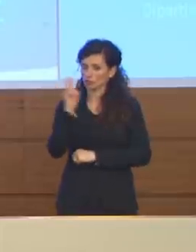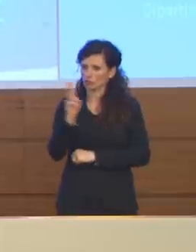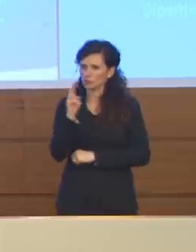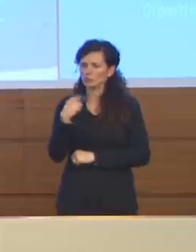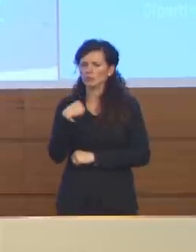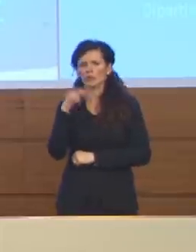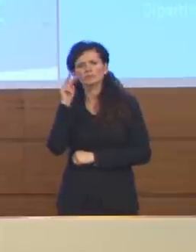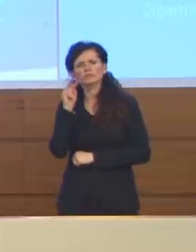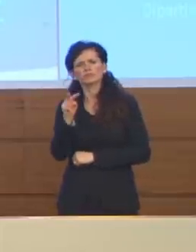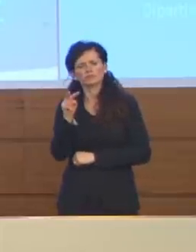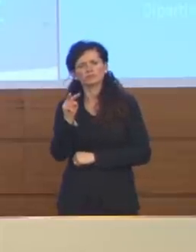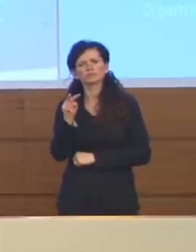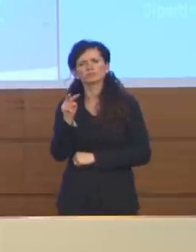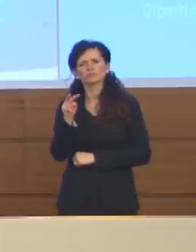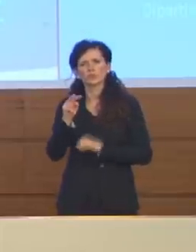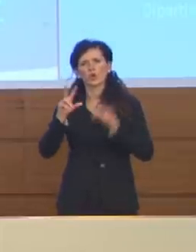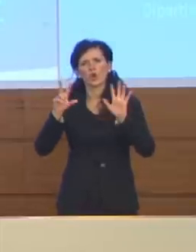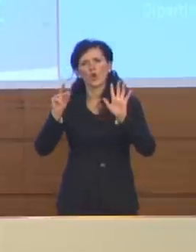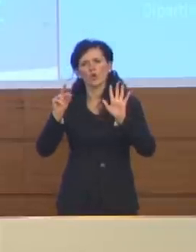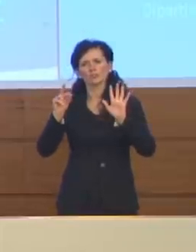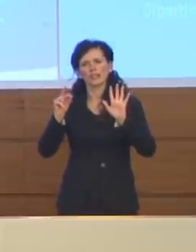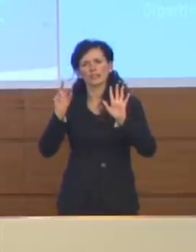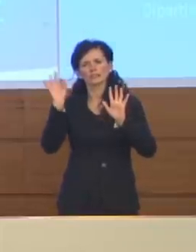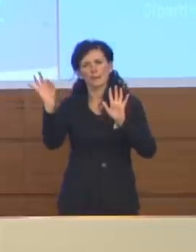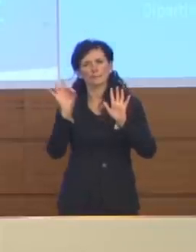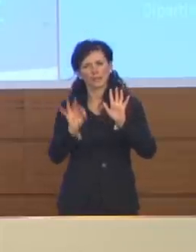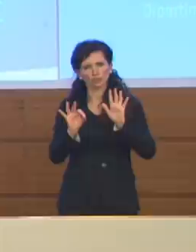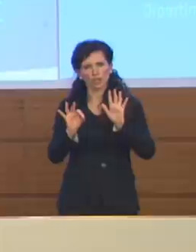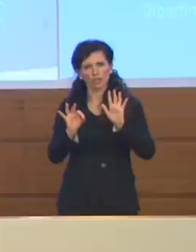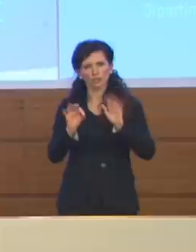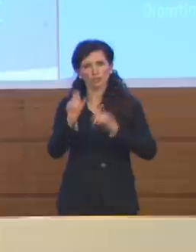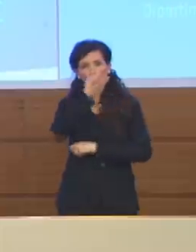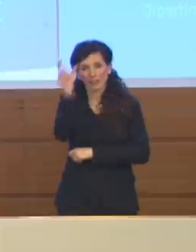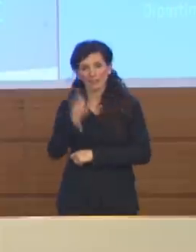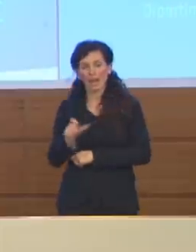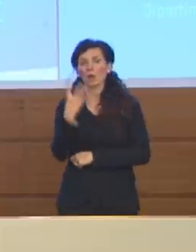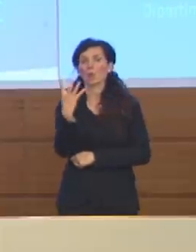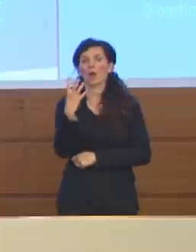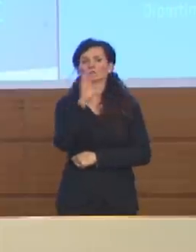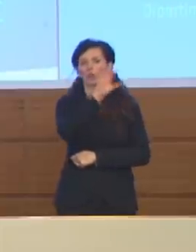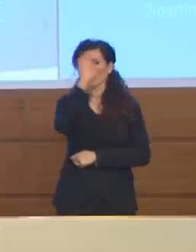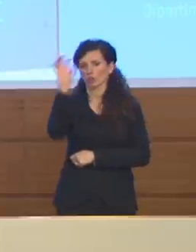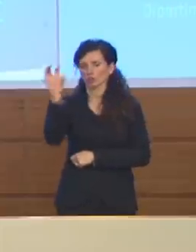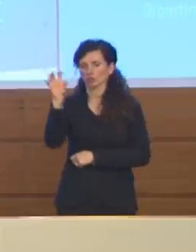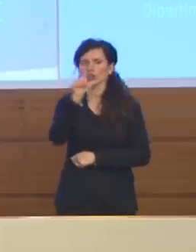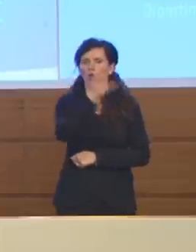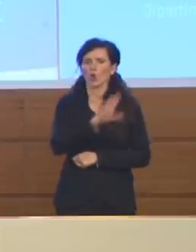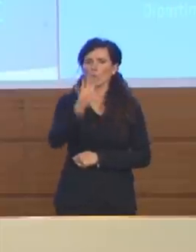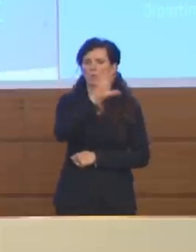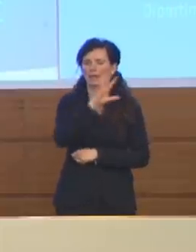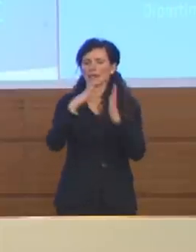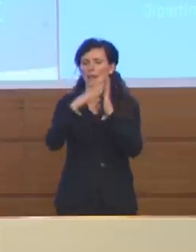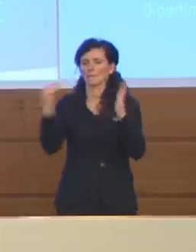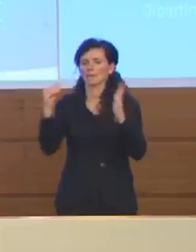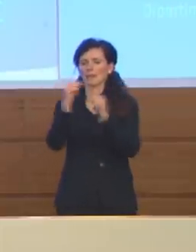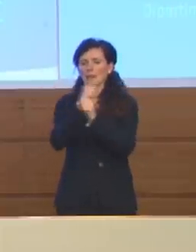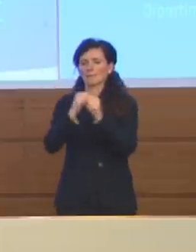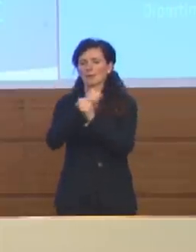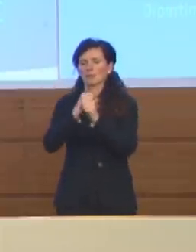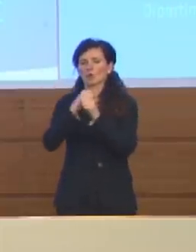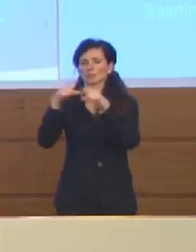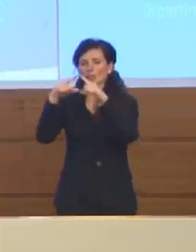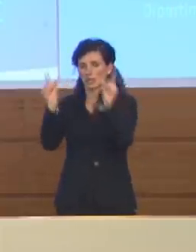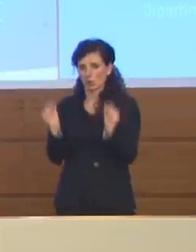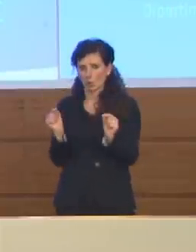che l'ottanta per cento è in quattro regioni lombardia emilia piemonte liguria assorbono